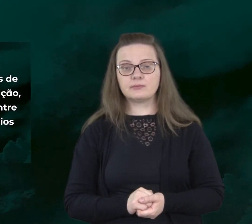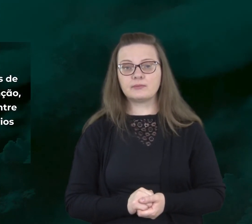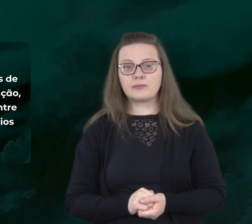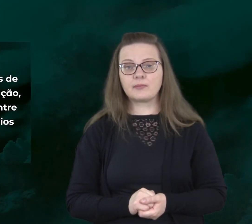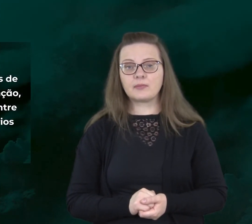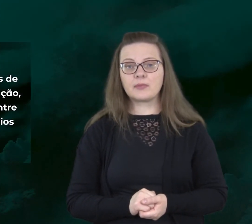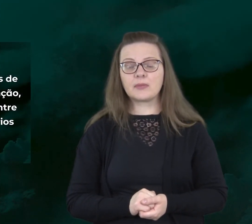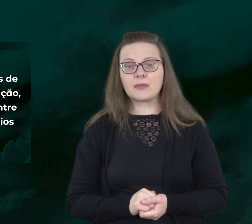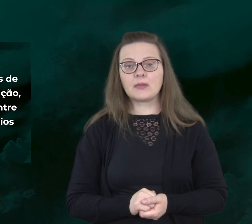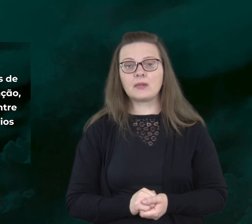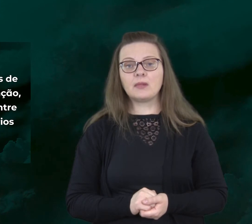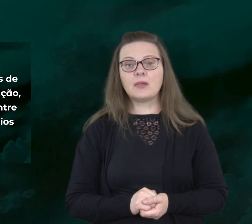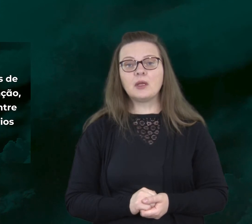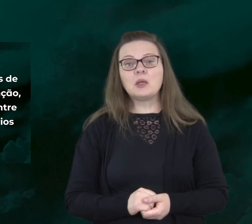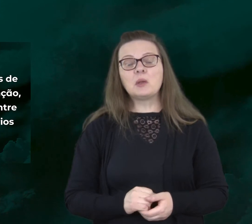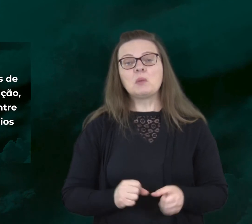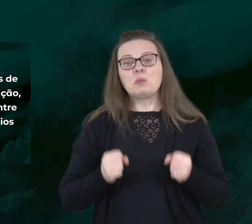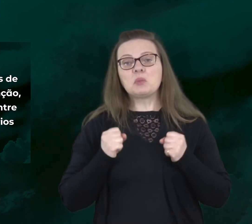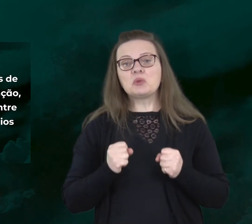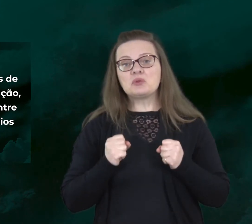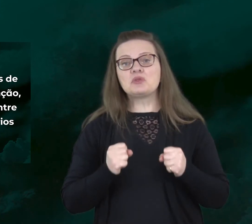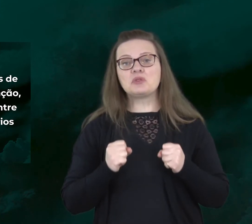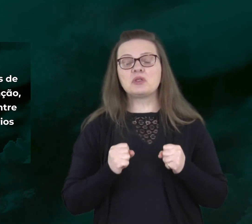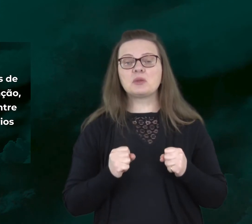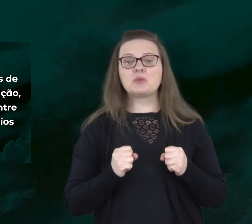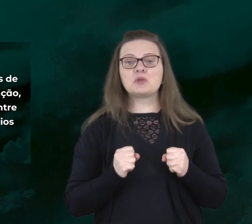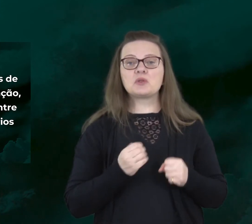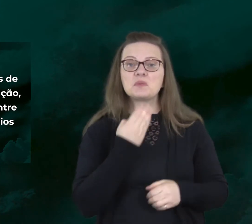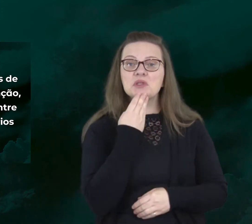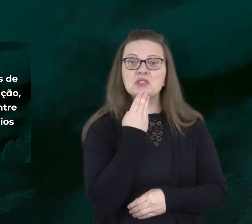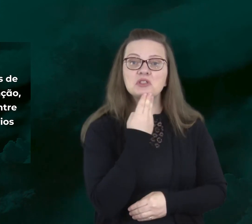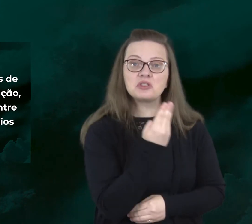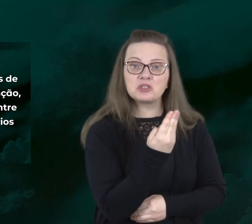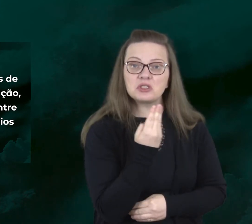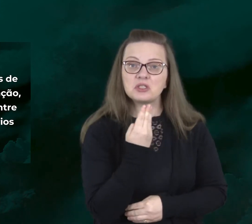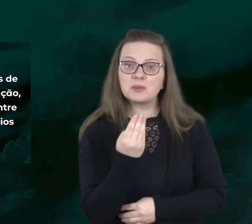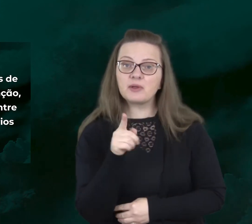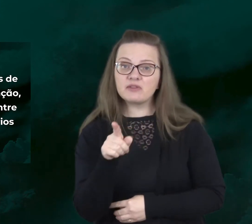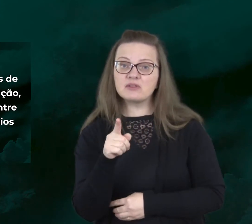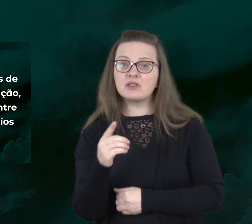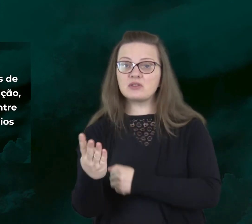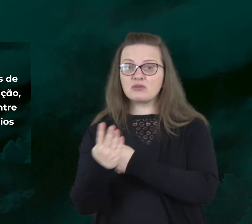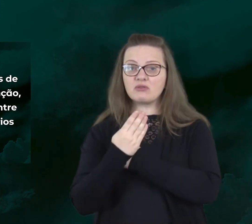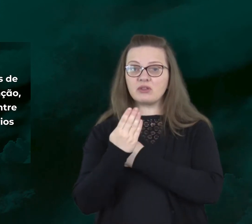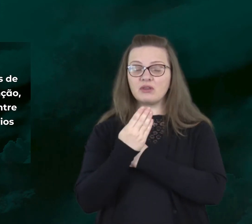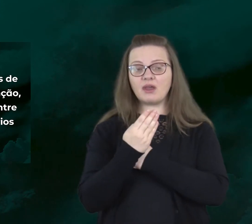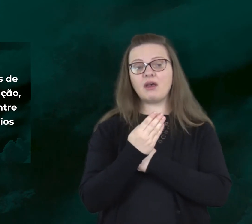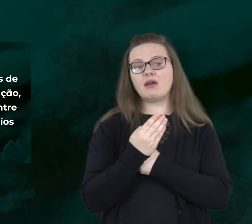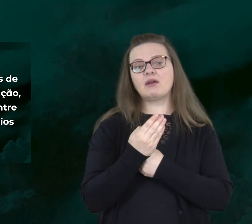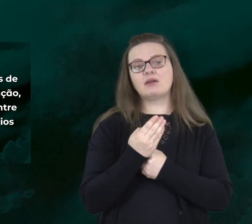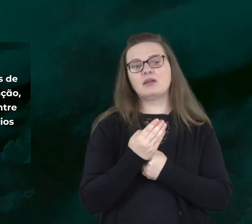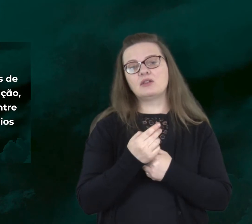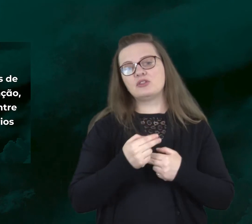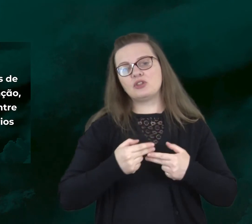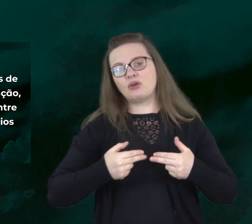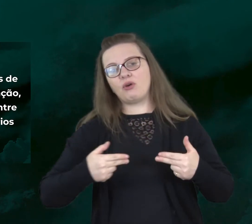nossa manutenção, todavia nos tornamos carinhosos entre vós, qual ama